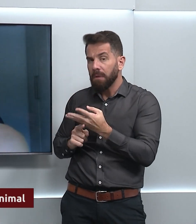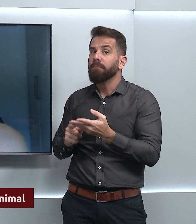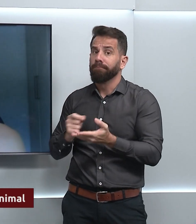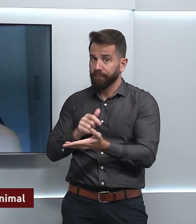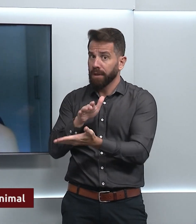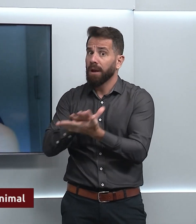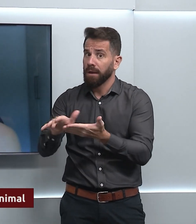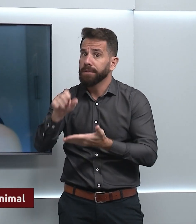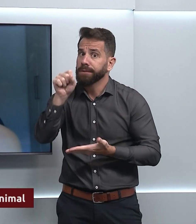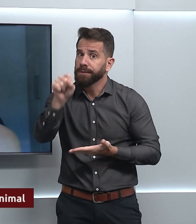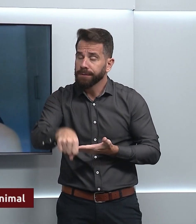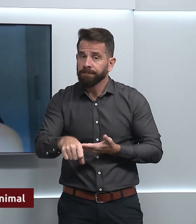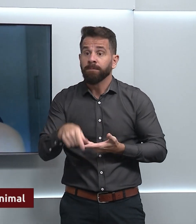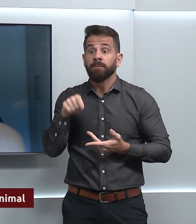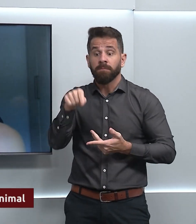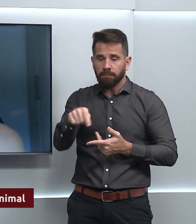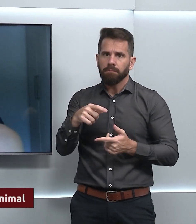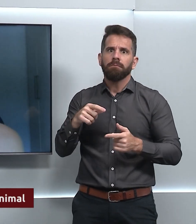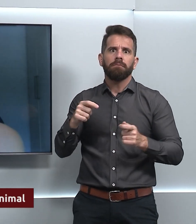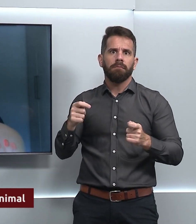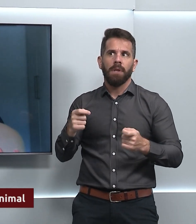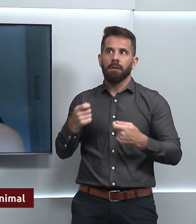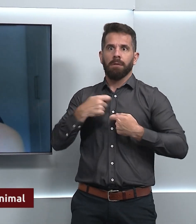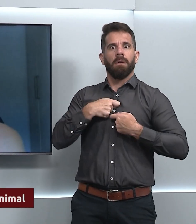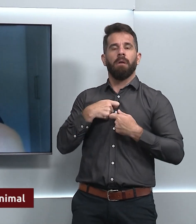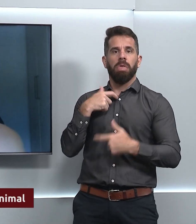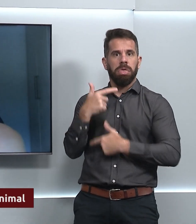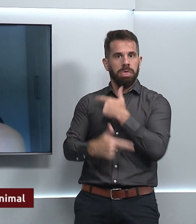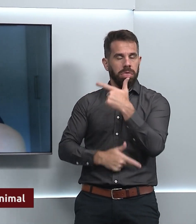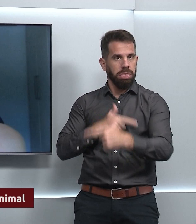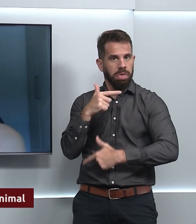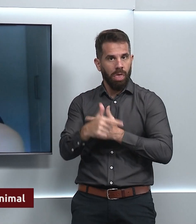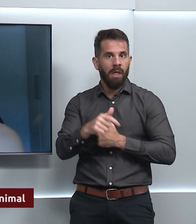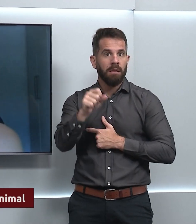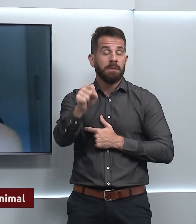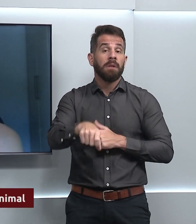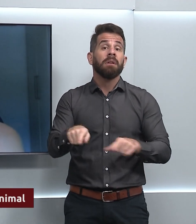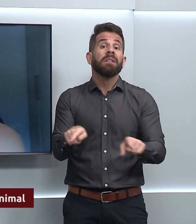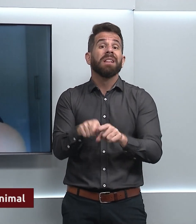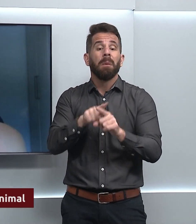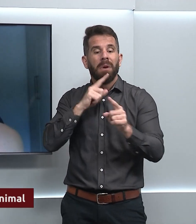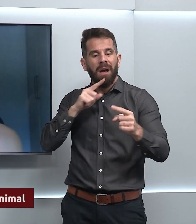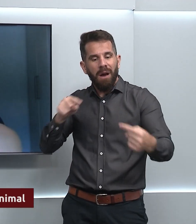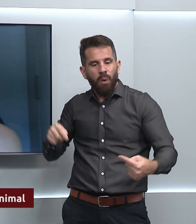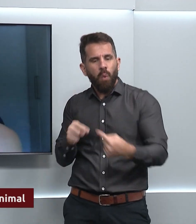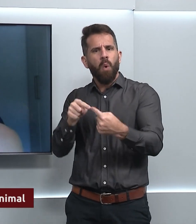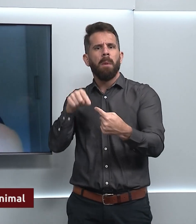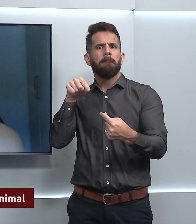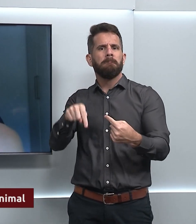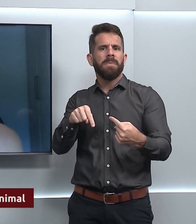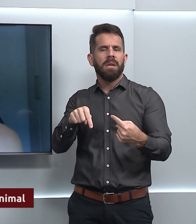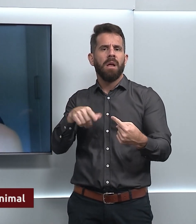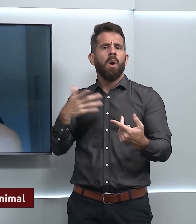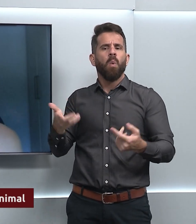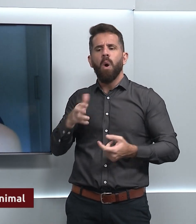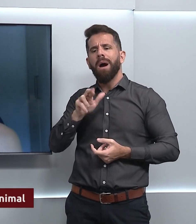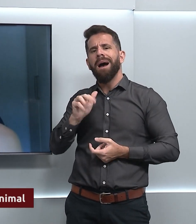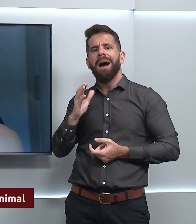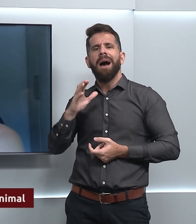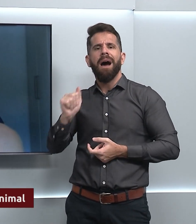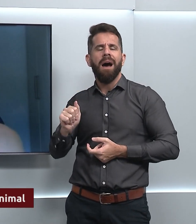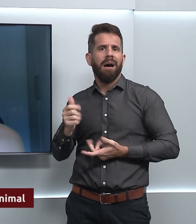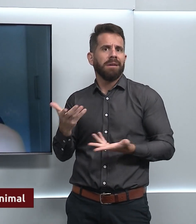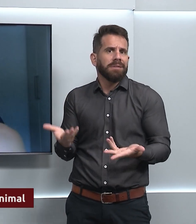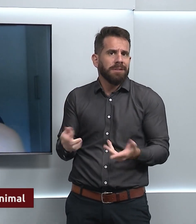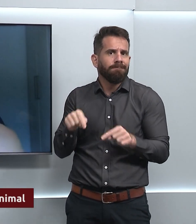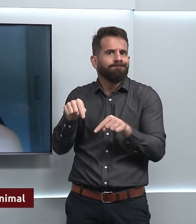vezes, um filhote. Também você sempre adotar uma raça que seja específica para o que sua família espera desse animal.